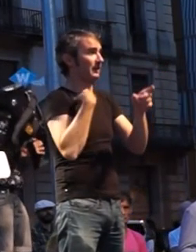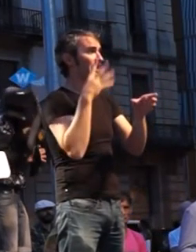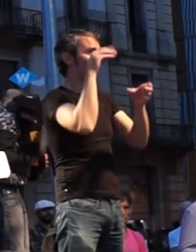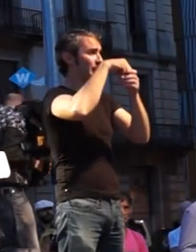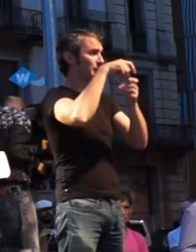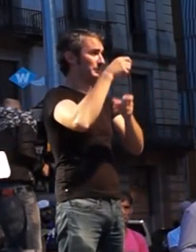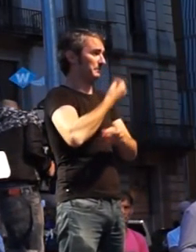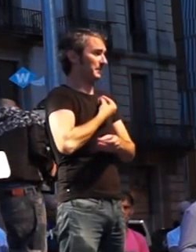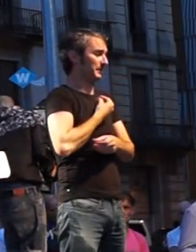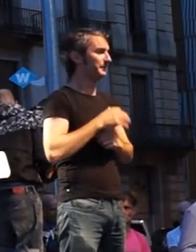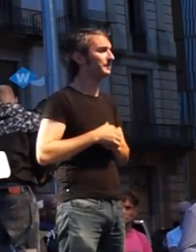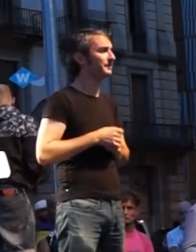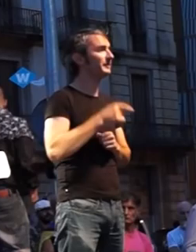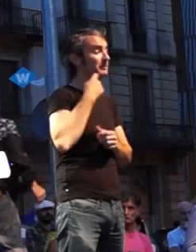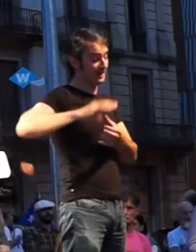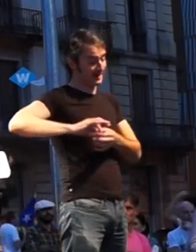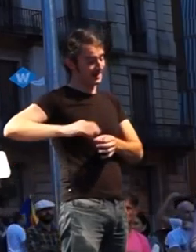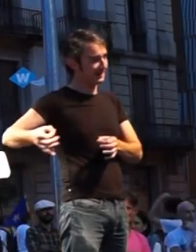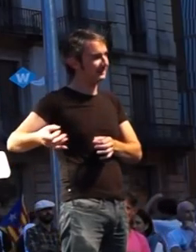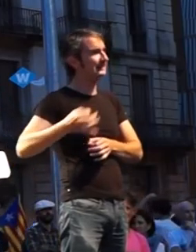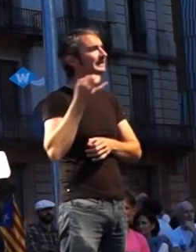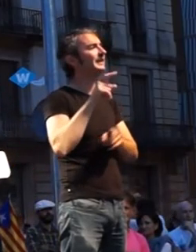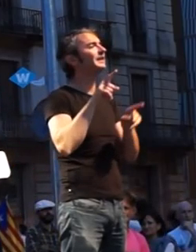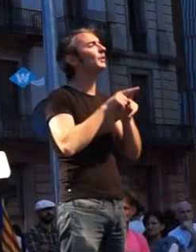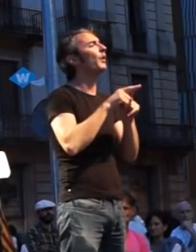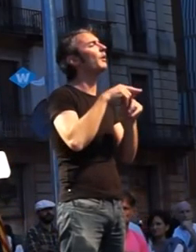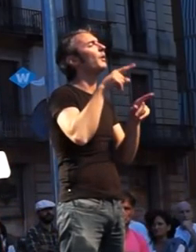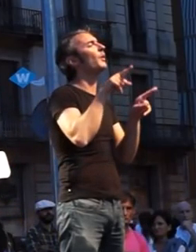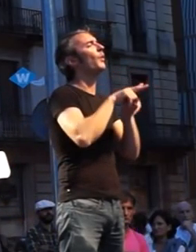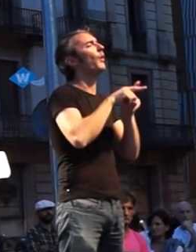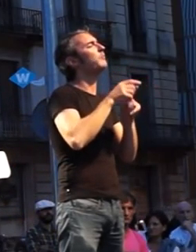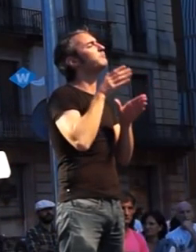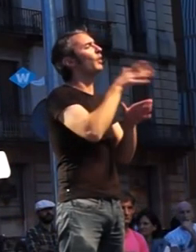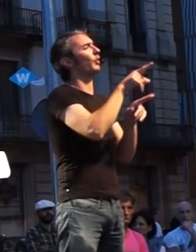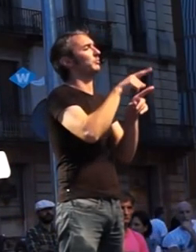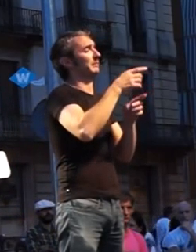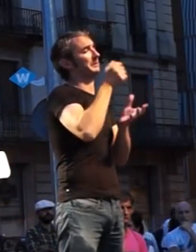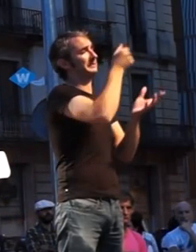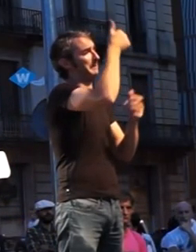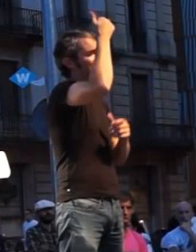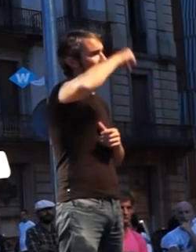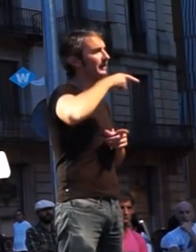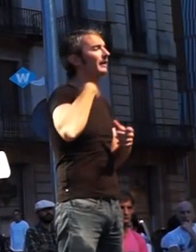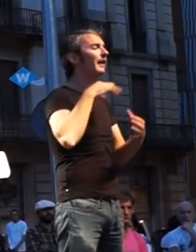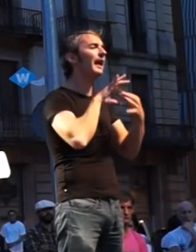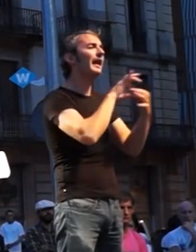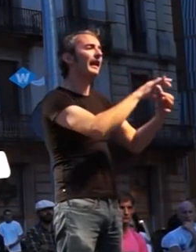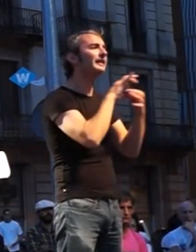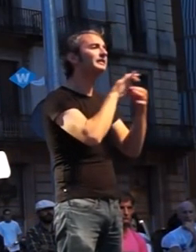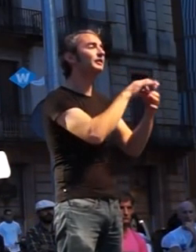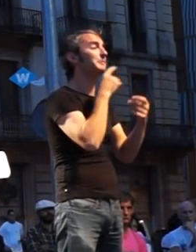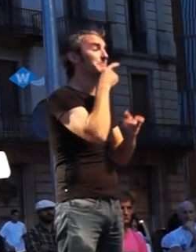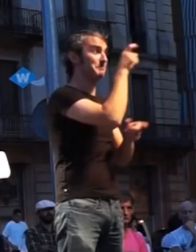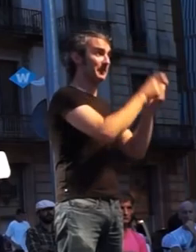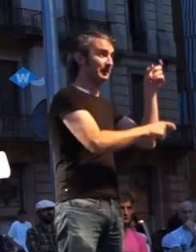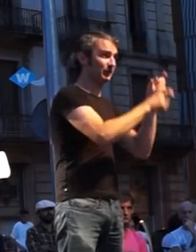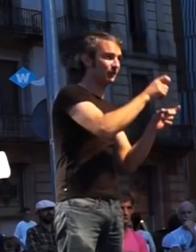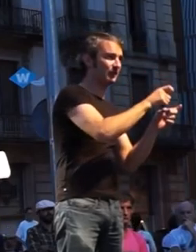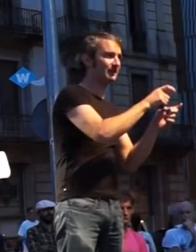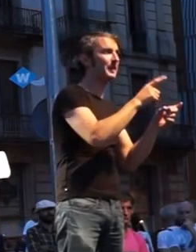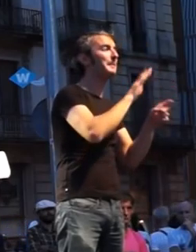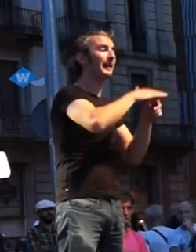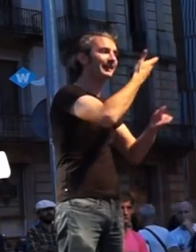viuen. Són cadenes els rols de gènere del capitalisme patriarcal que estableixen relacions entre les persones, no